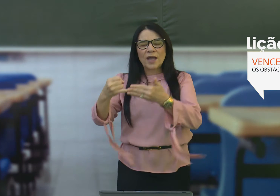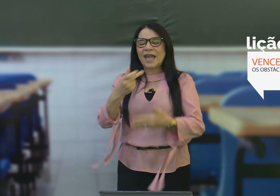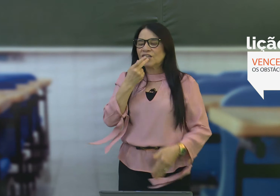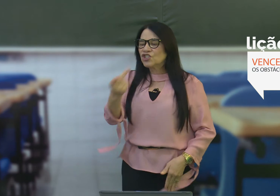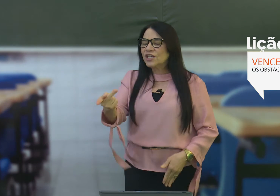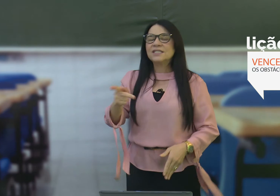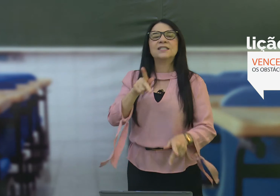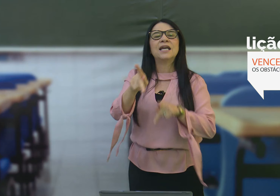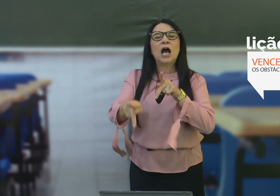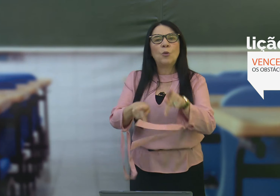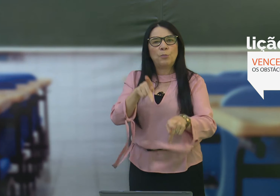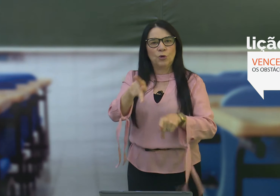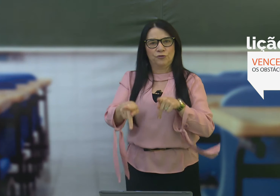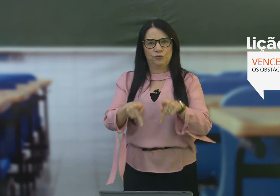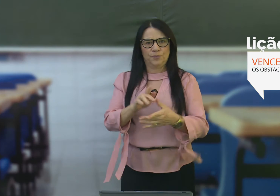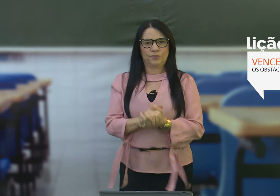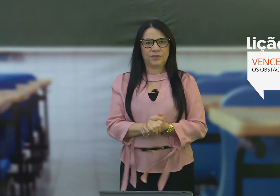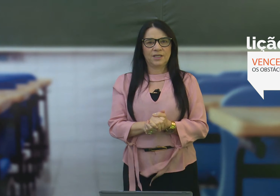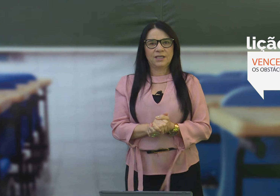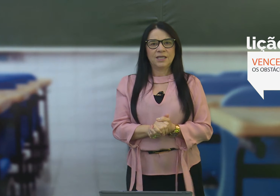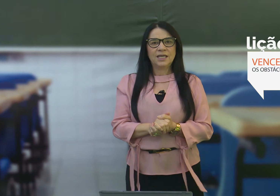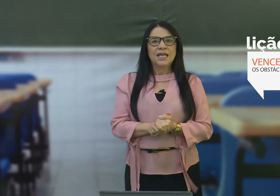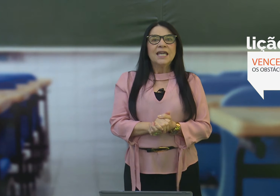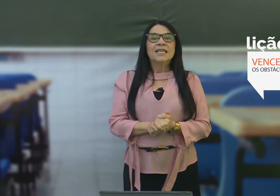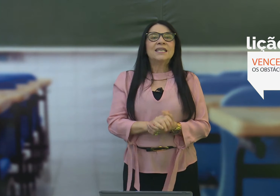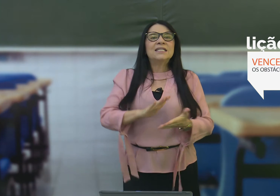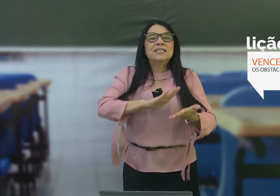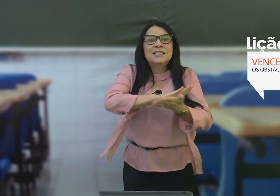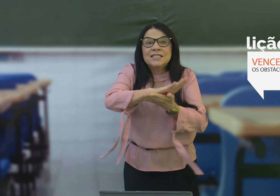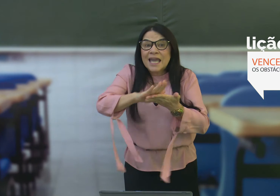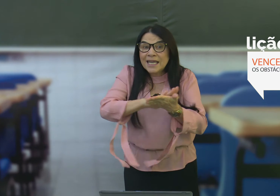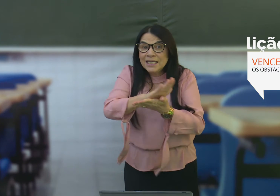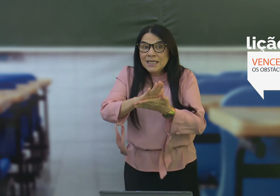Josué disse ao povo que sem